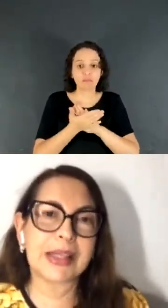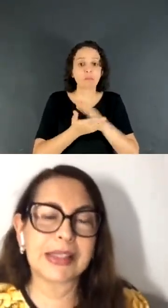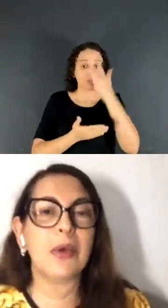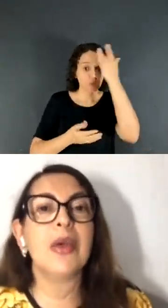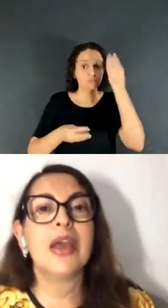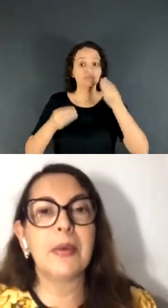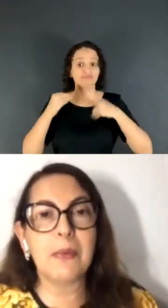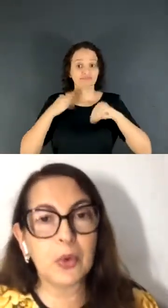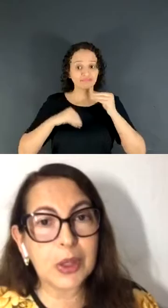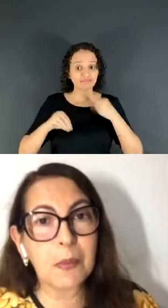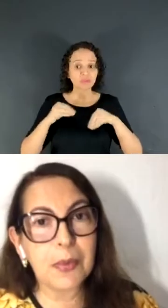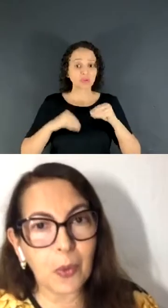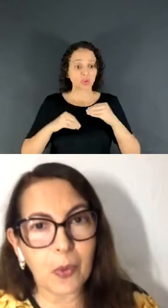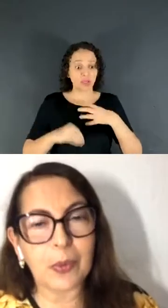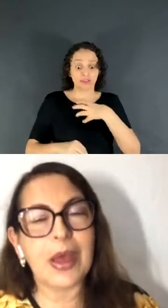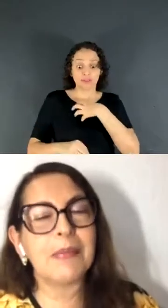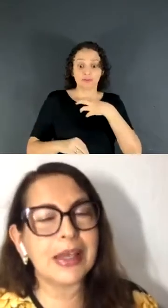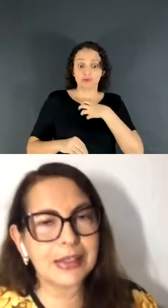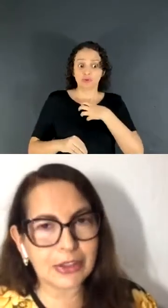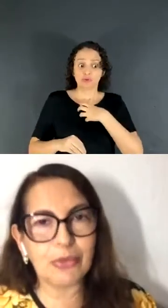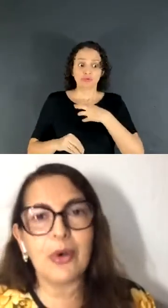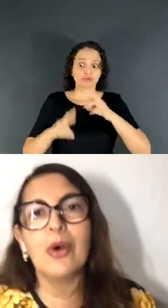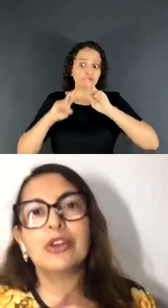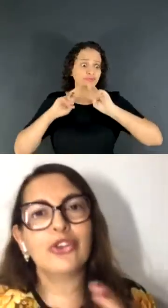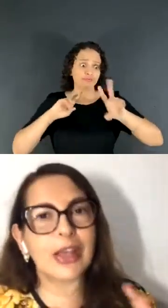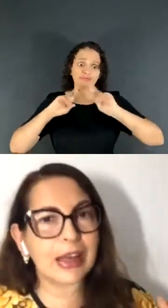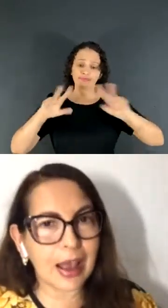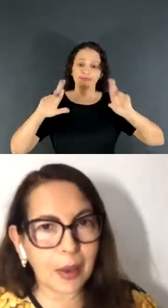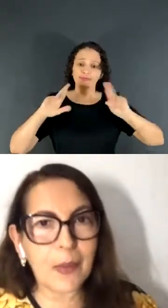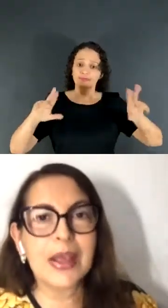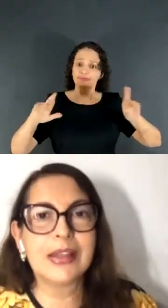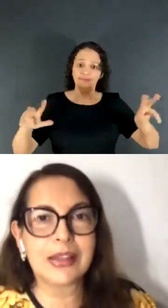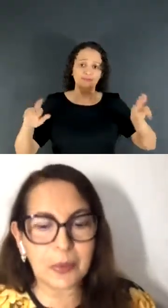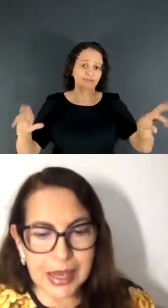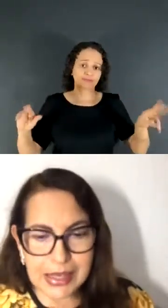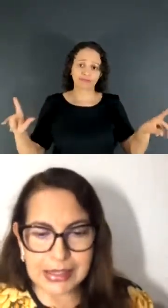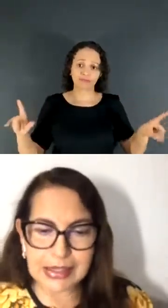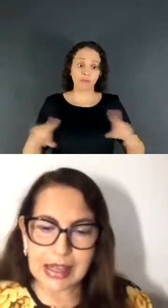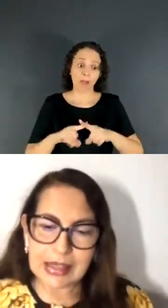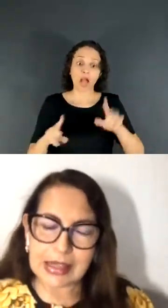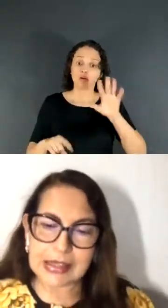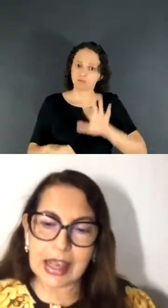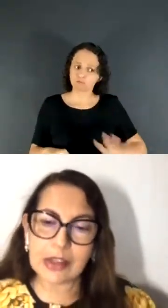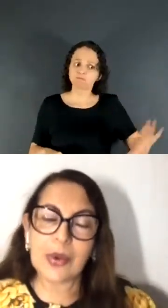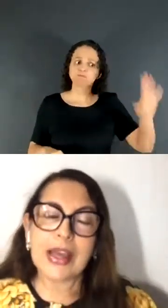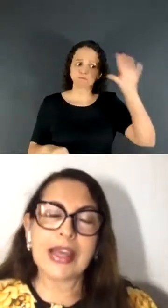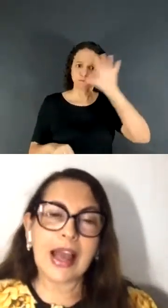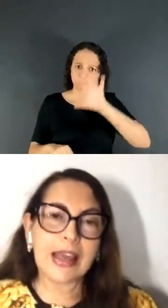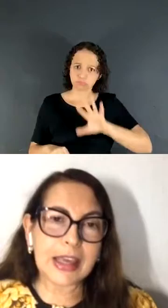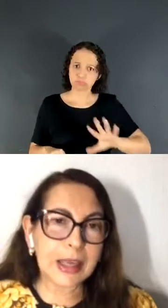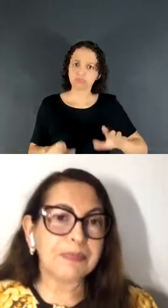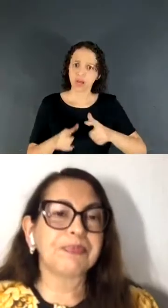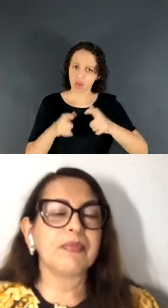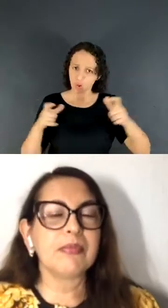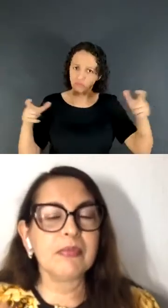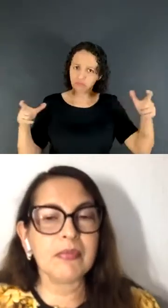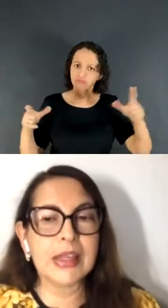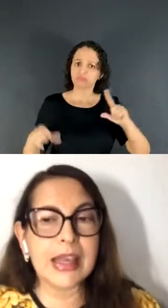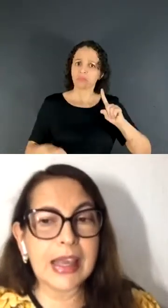da depressão mudam um pouco, né? Mas, de modo geral, são esses, tá certo? E